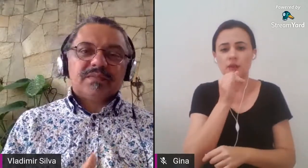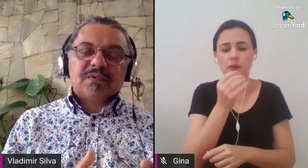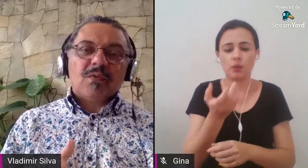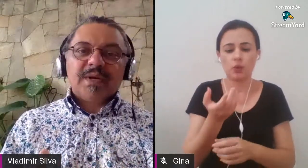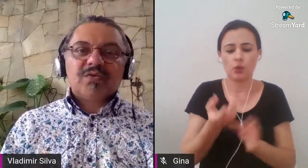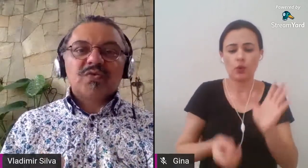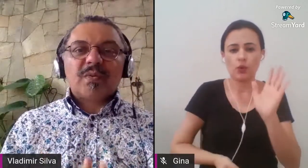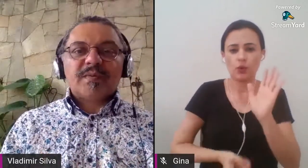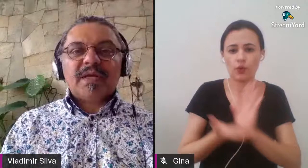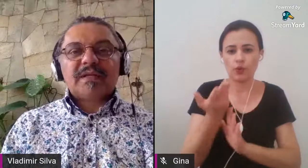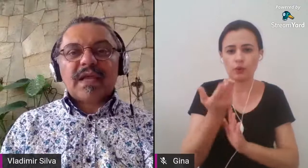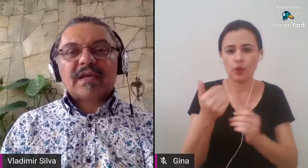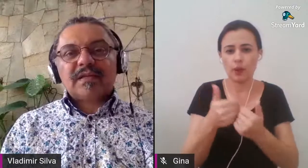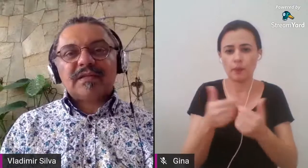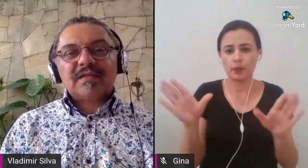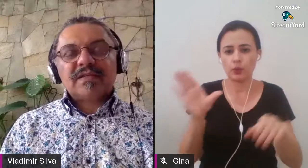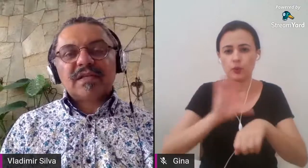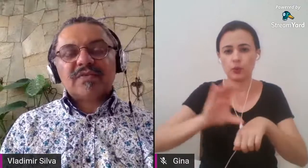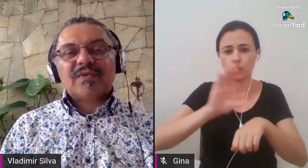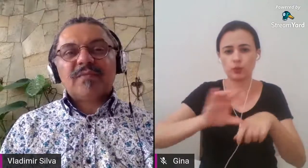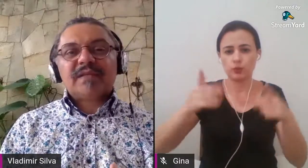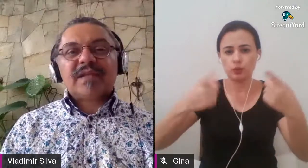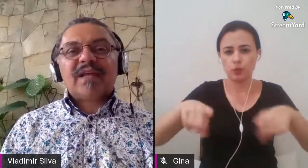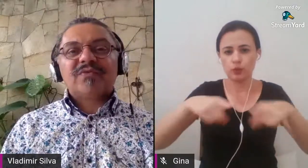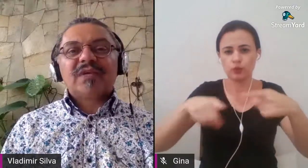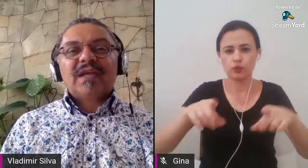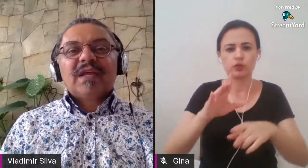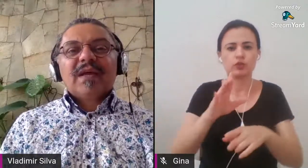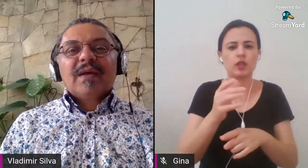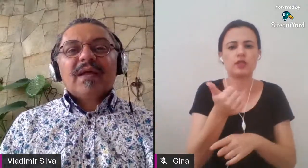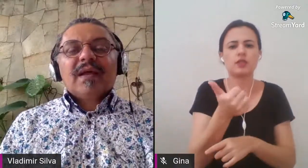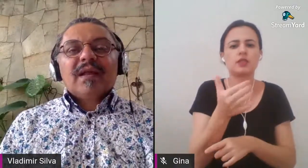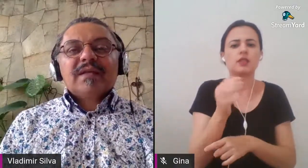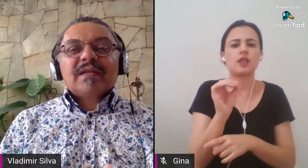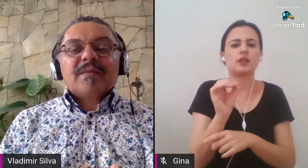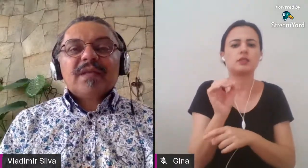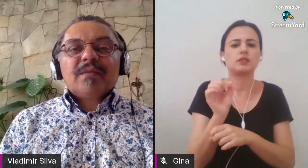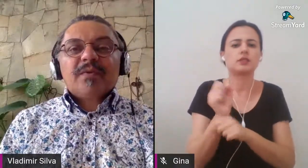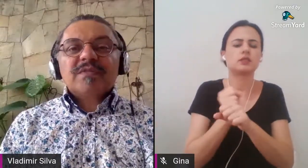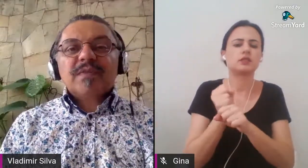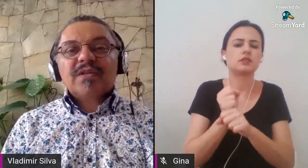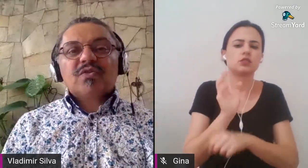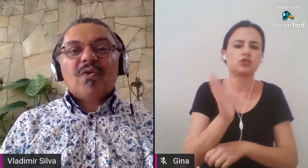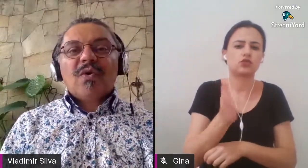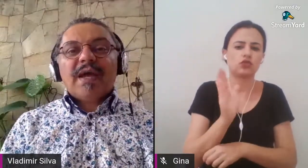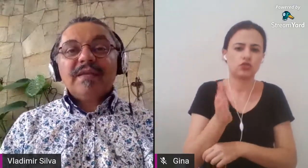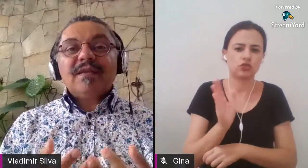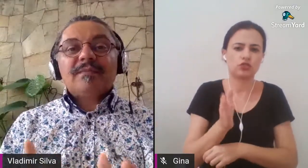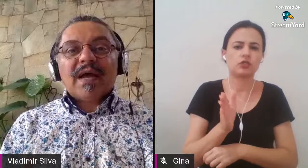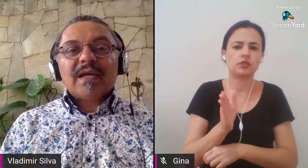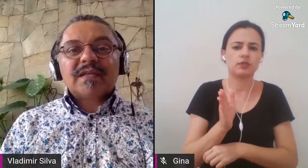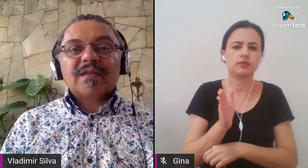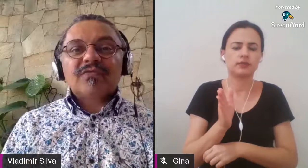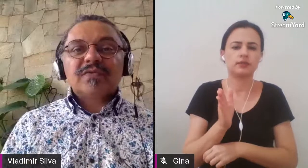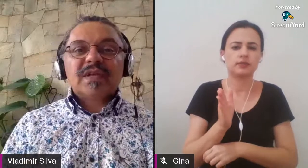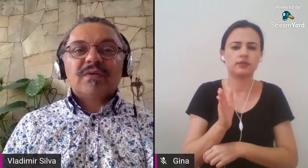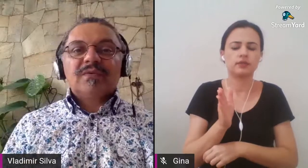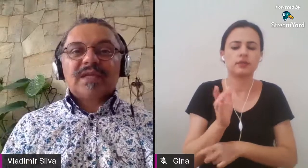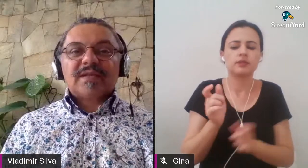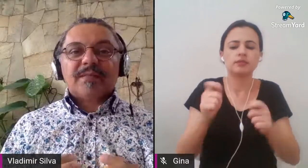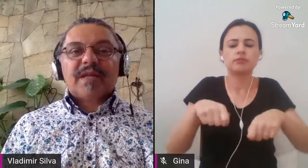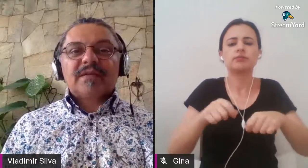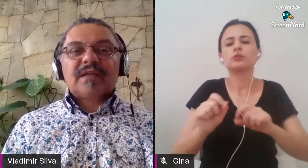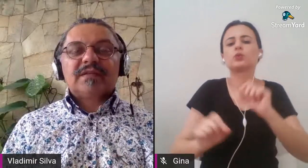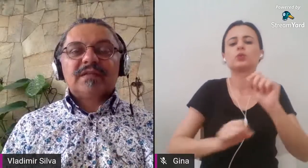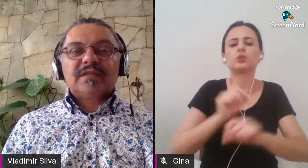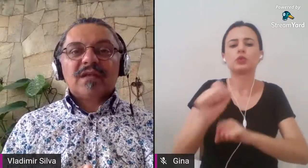que completou sua primeira década de existência o ano passado, ela exatamente possibilitou ainda mais a